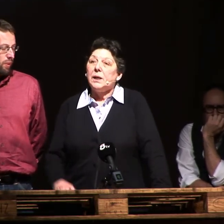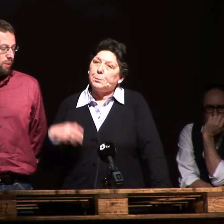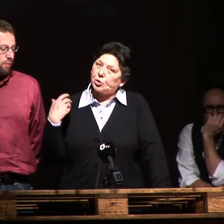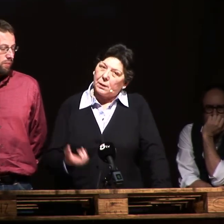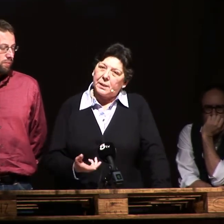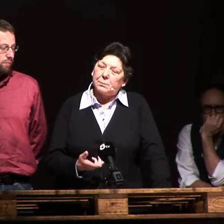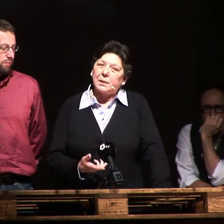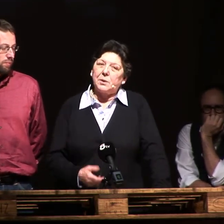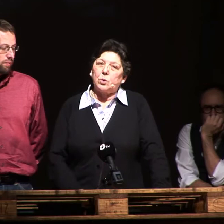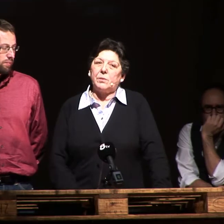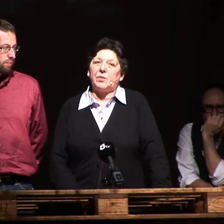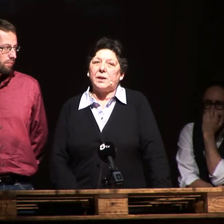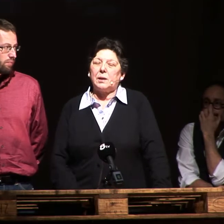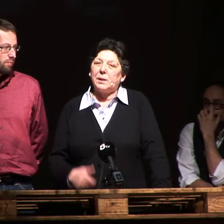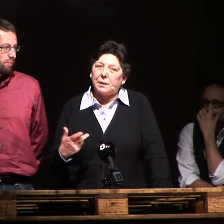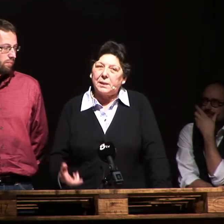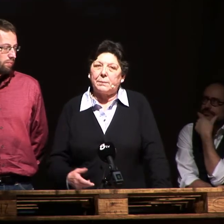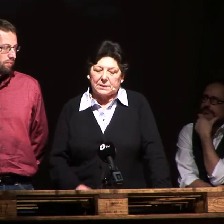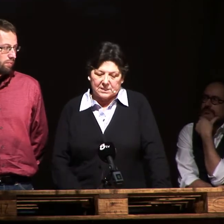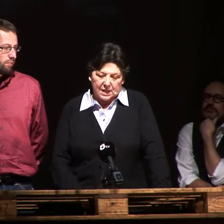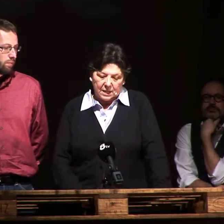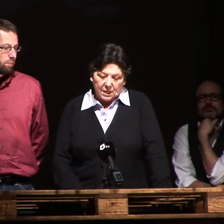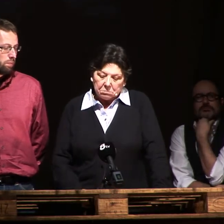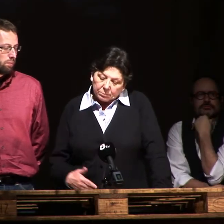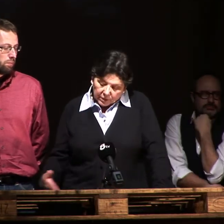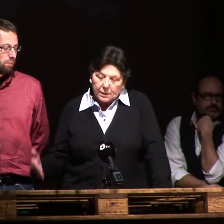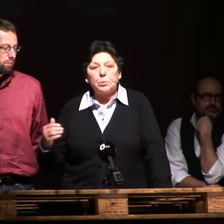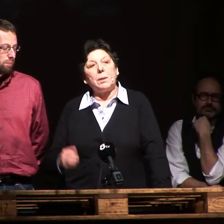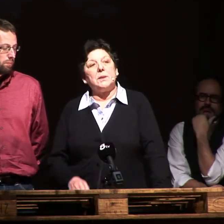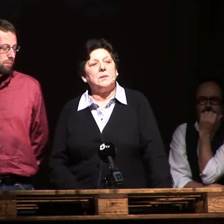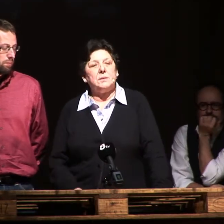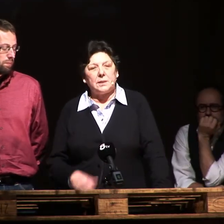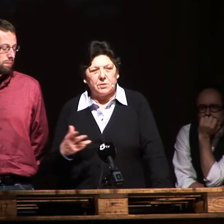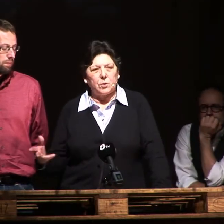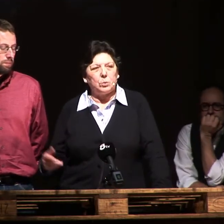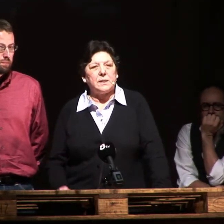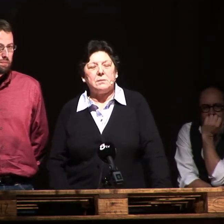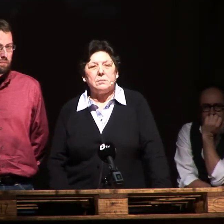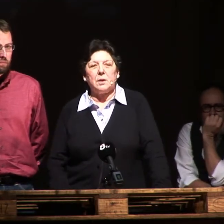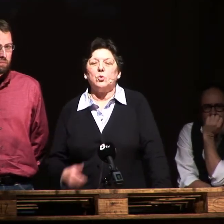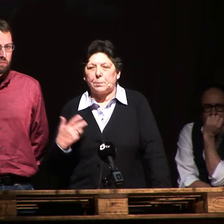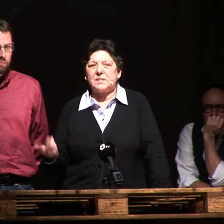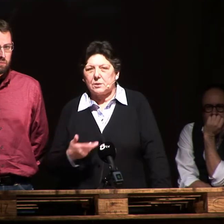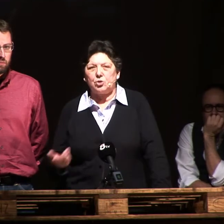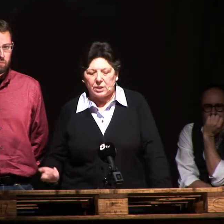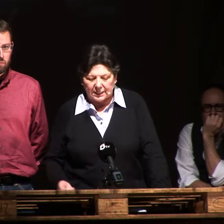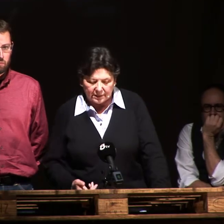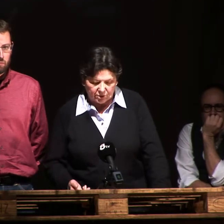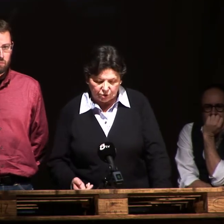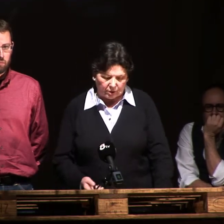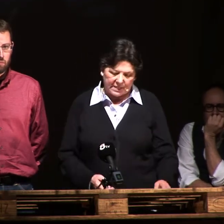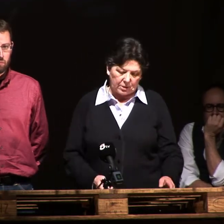haurem d'aguantar molt. I possiblement amb el camí que haurem de fer, amb el camí que hem de traçar, tindrem problemes, tindrem dificultats. Algú s'ha pensat que